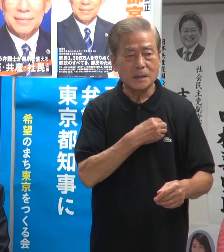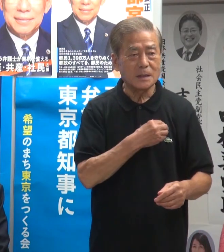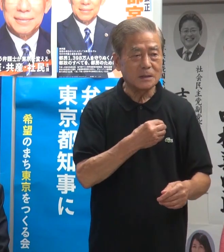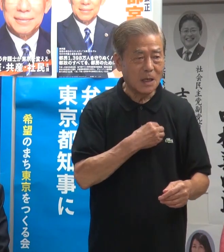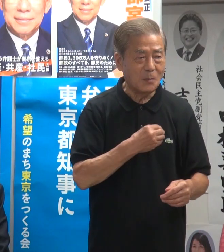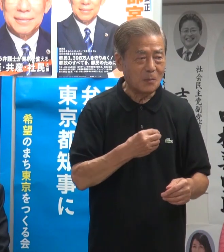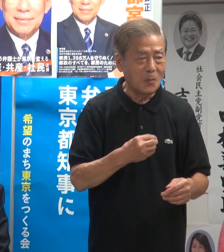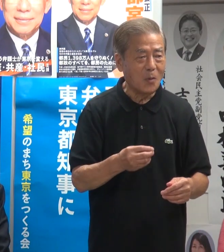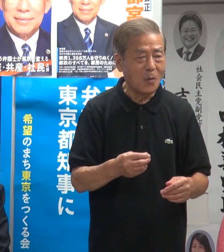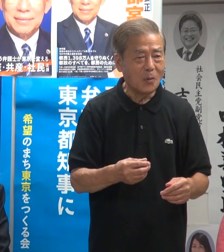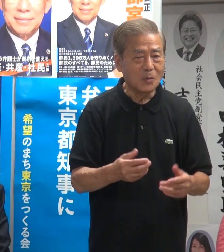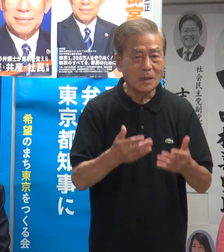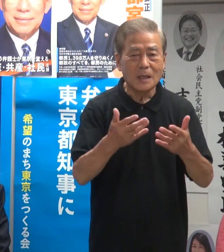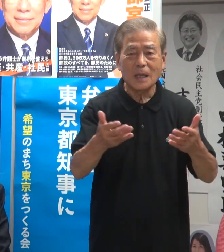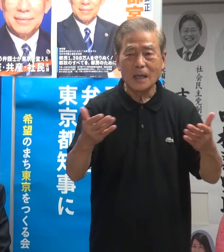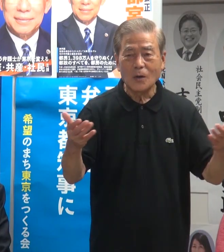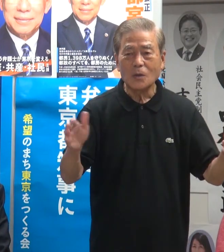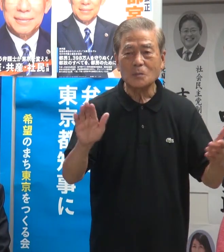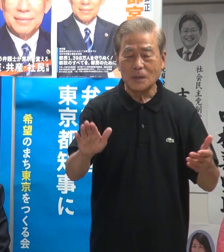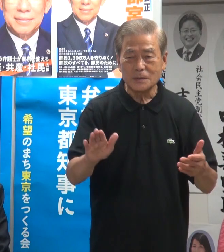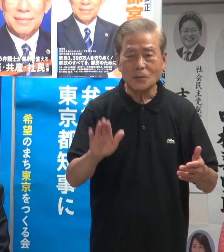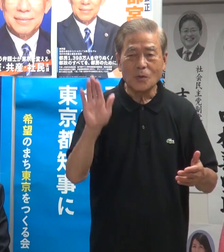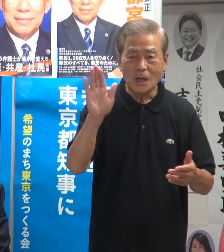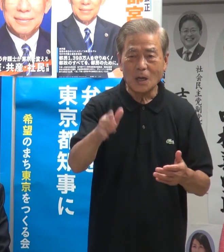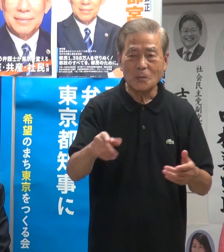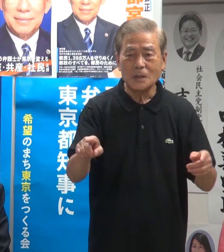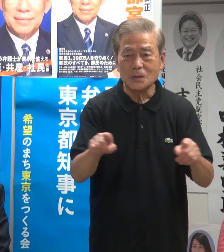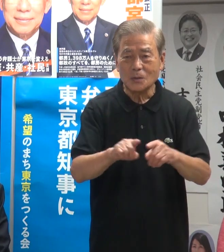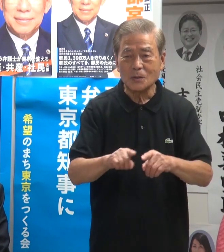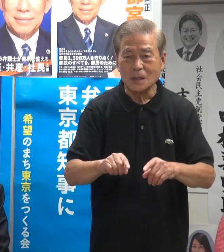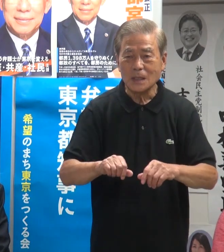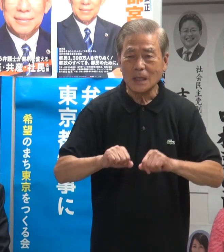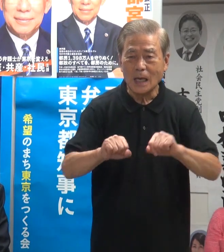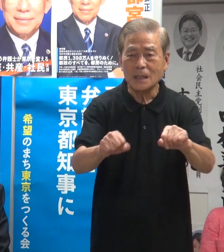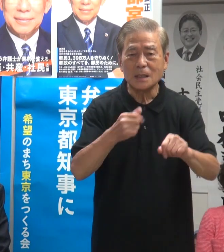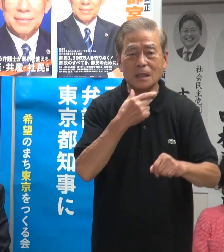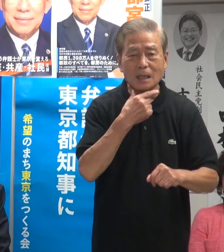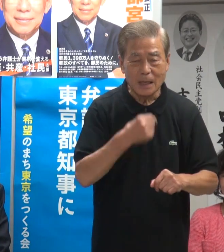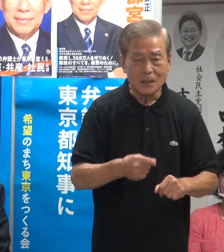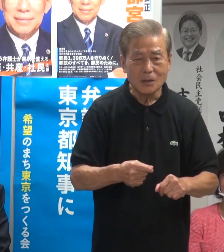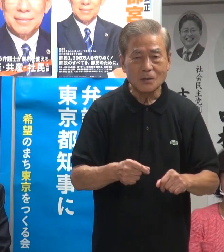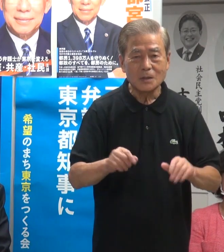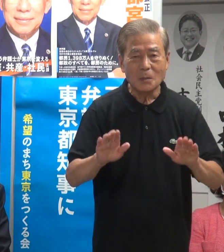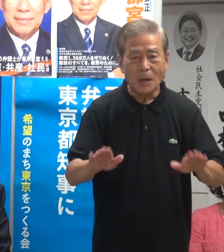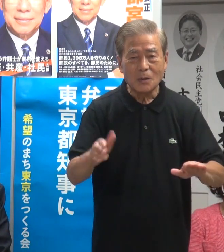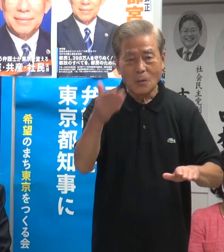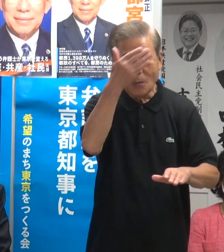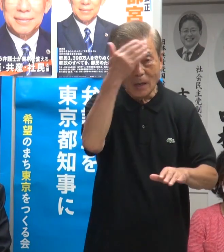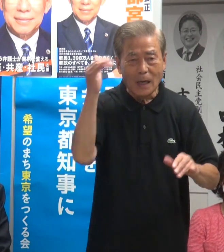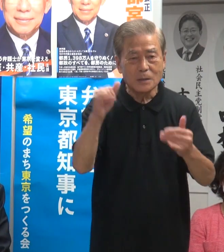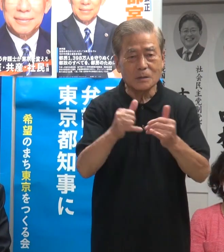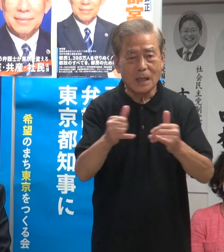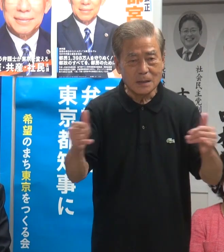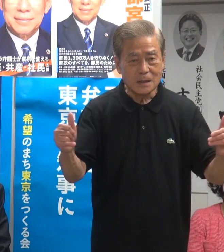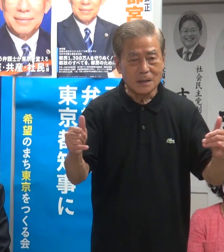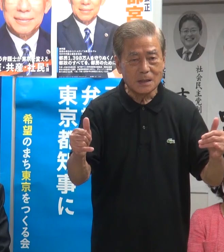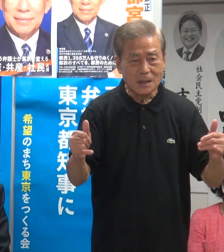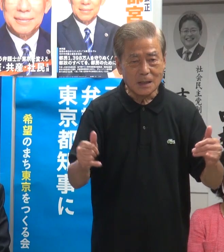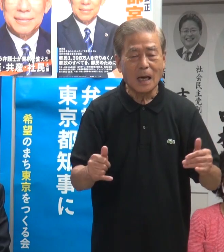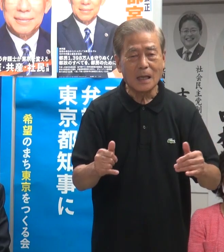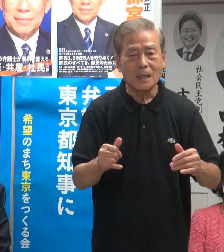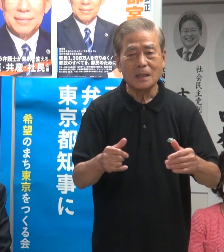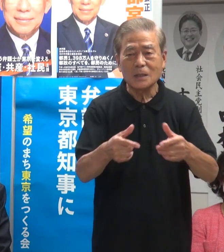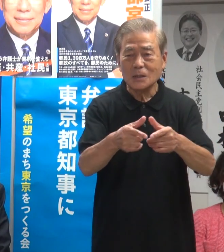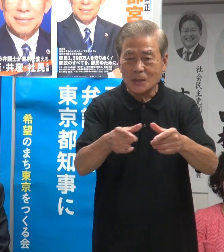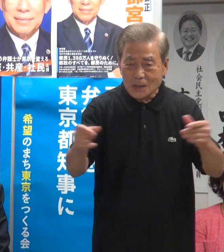はやっていきたいなと。でそういう人たちがいずれリーダーになっていく、地方政治のね、あるい